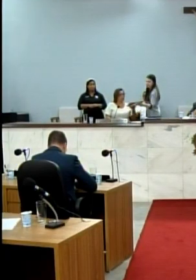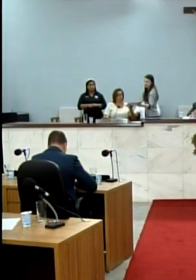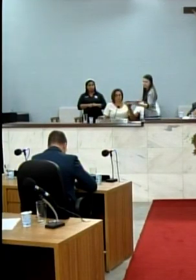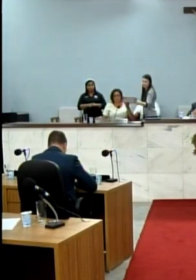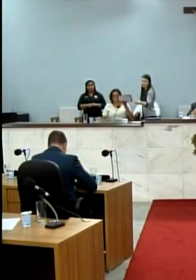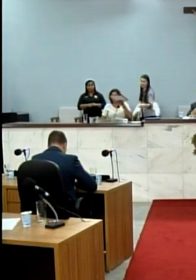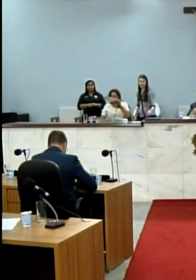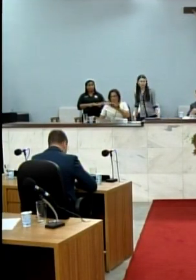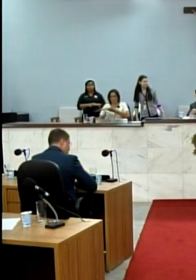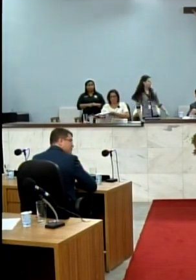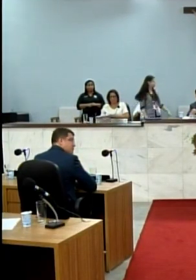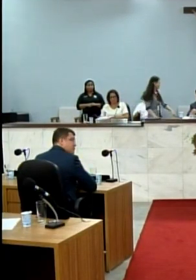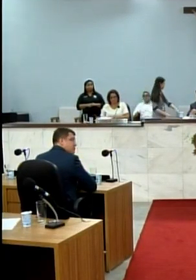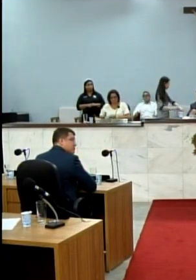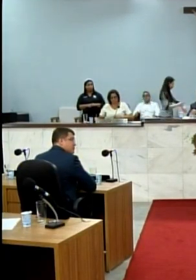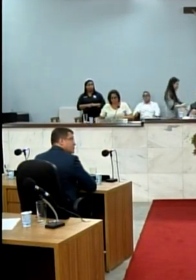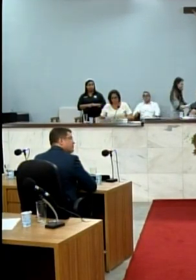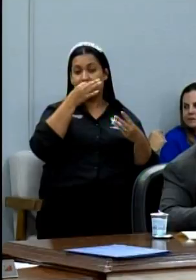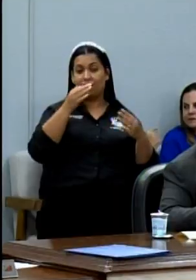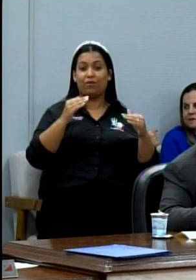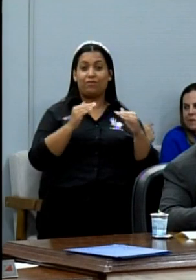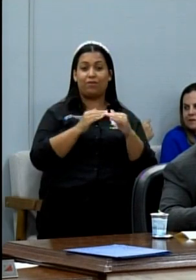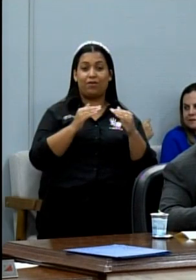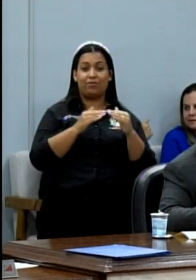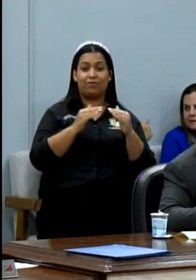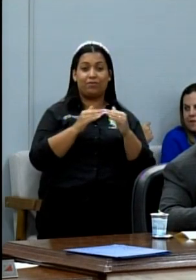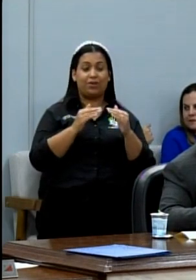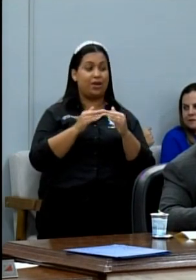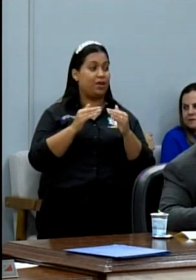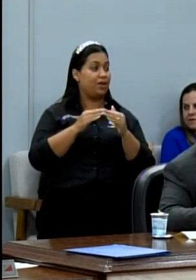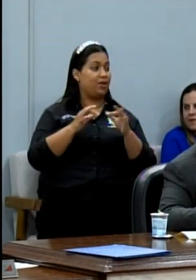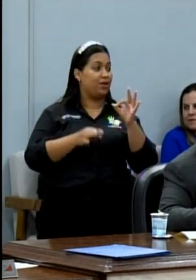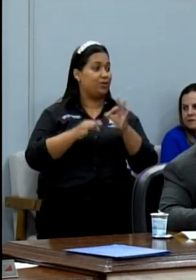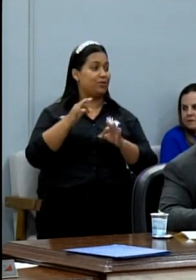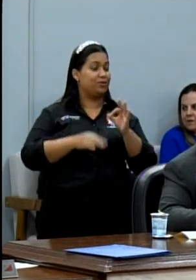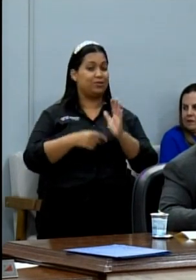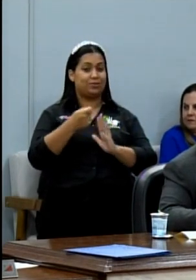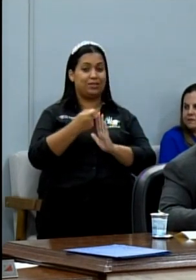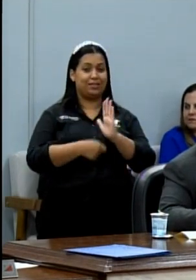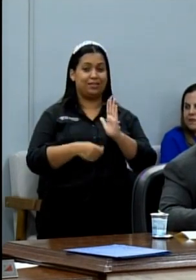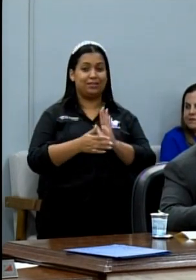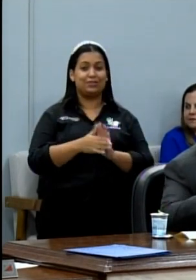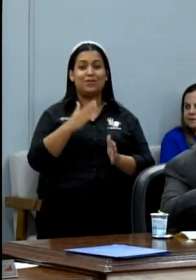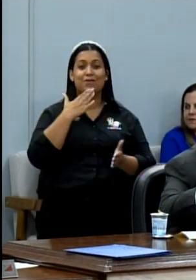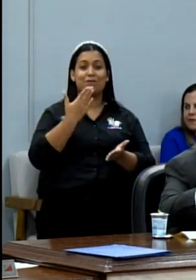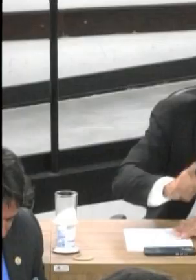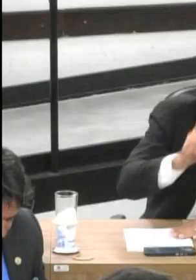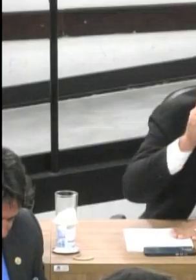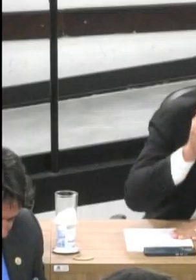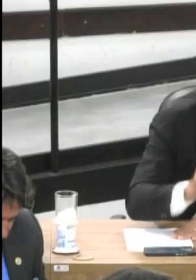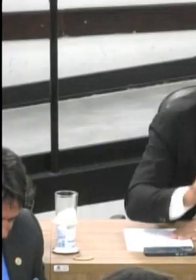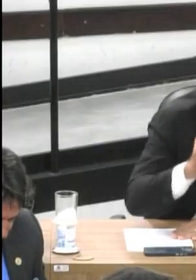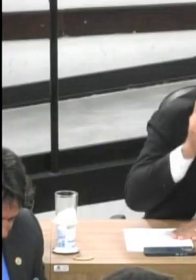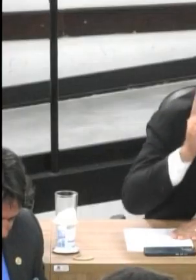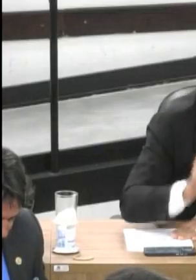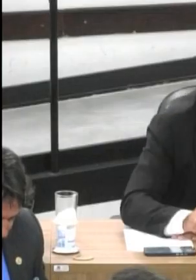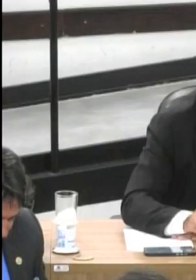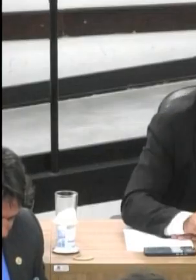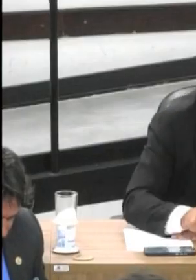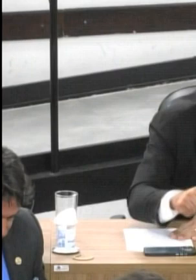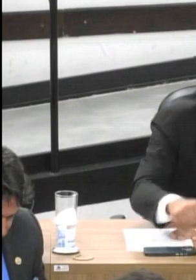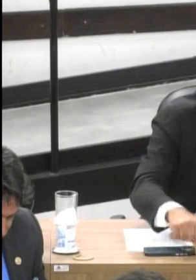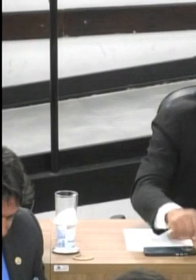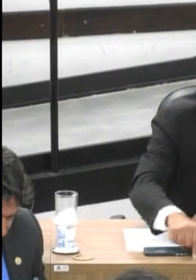projetos aprovados em segunda discussão seguem para sanção ou veto do prefeito e para conferir a